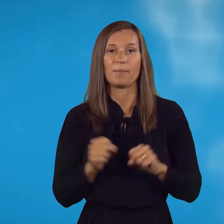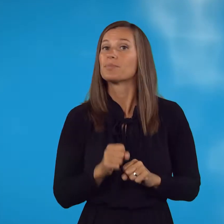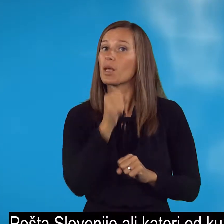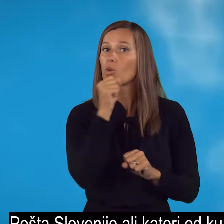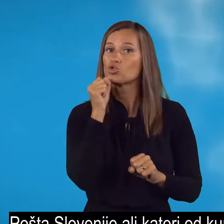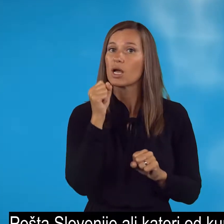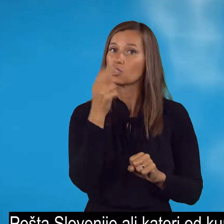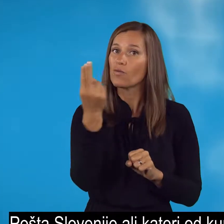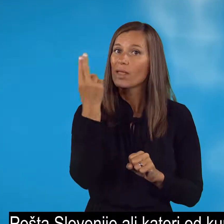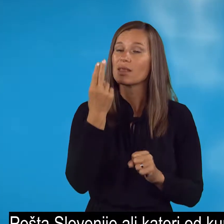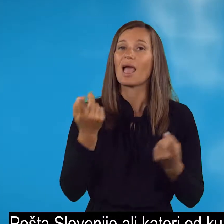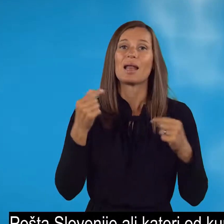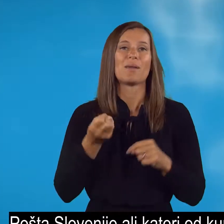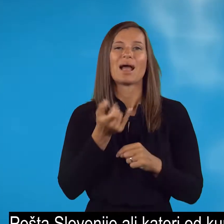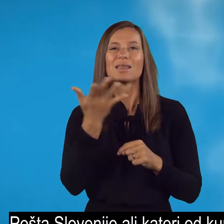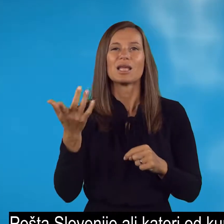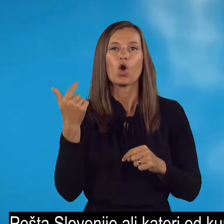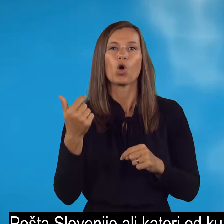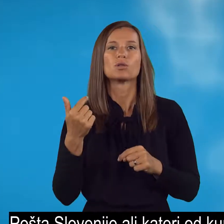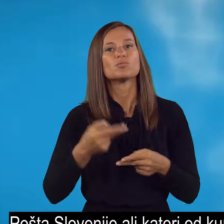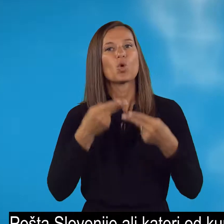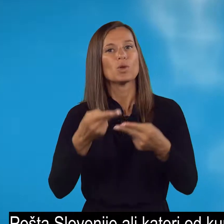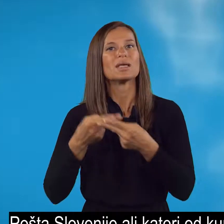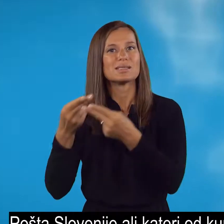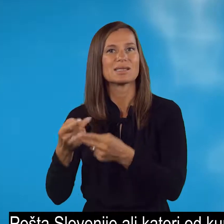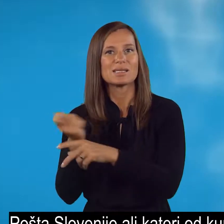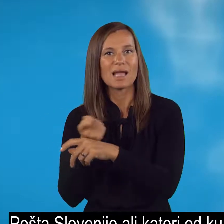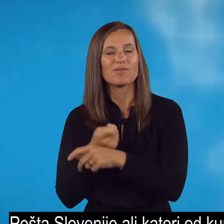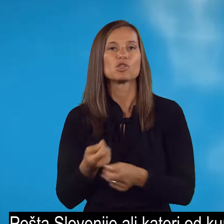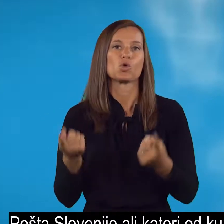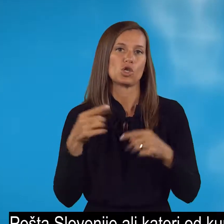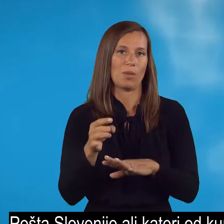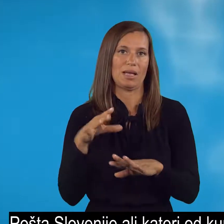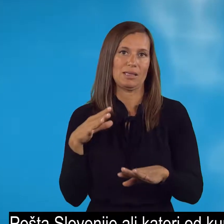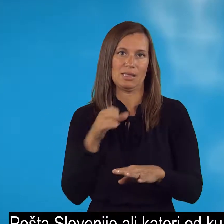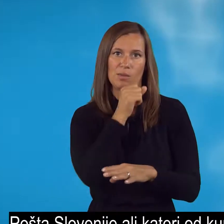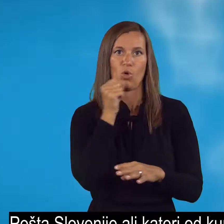Pošta Slovenije ali kateri od kurirskih servisov oziroma hitrih pošt.